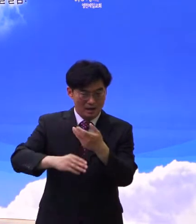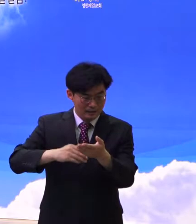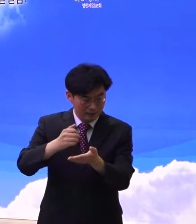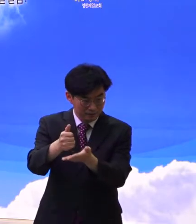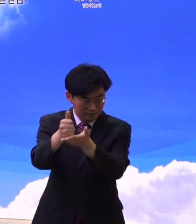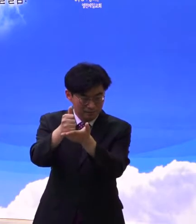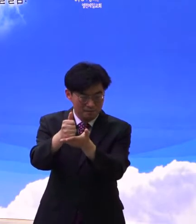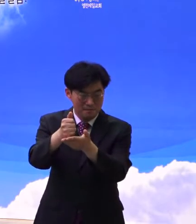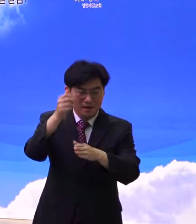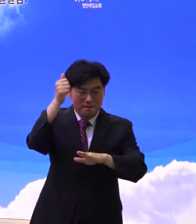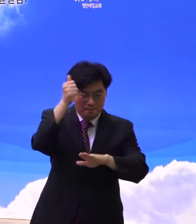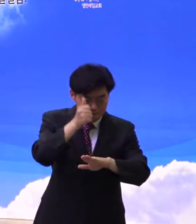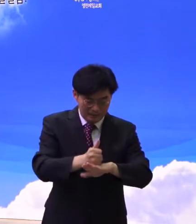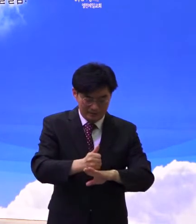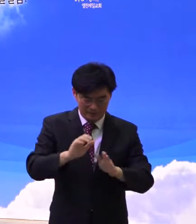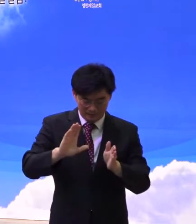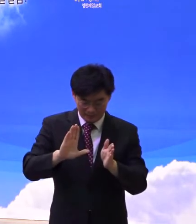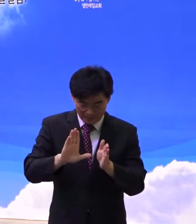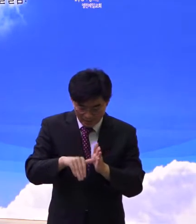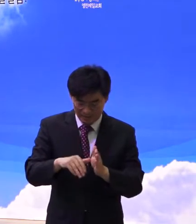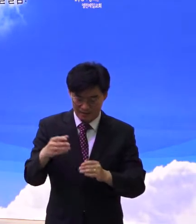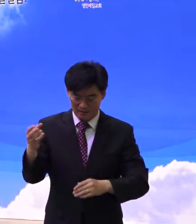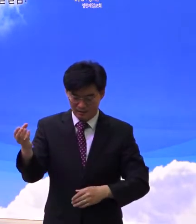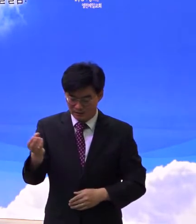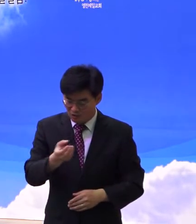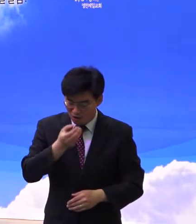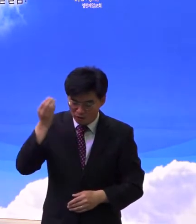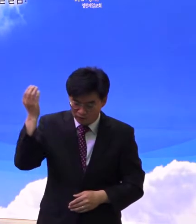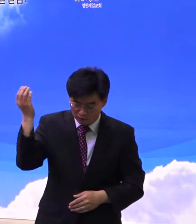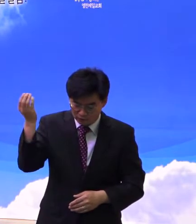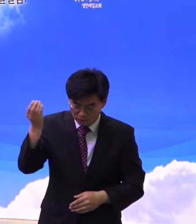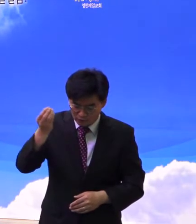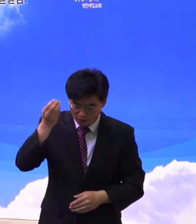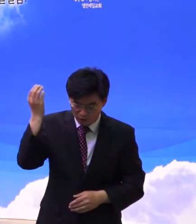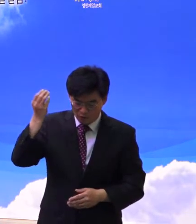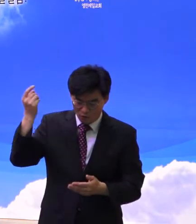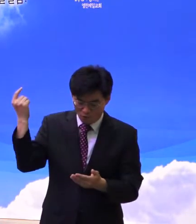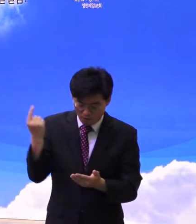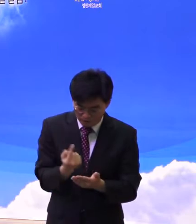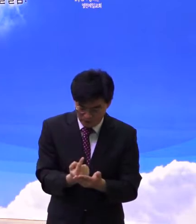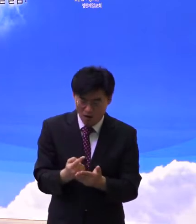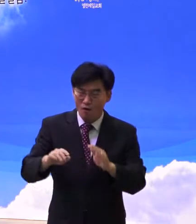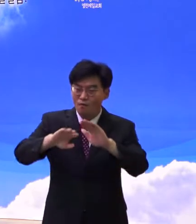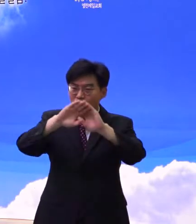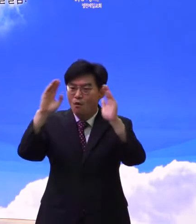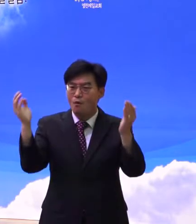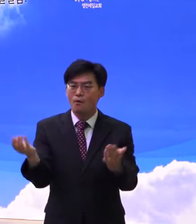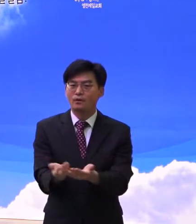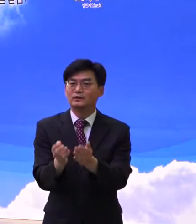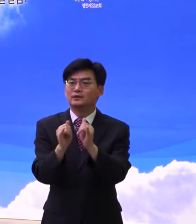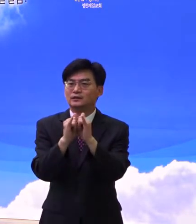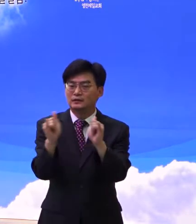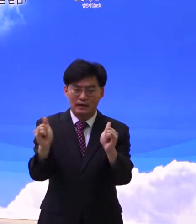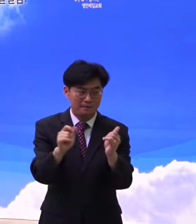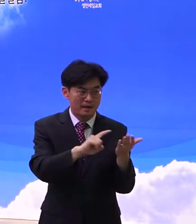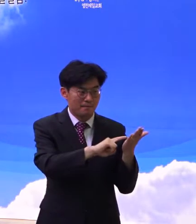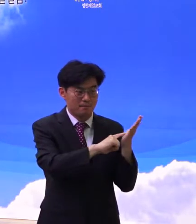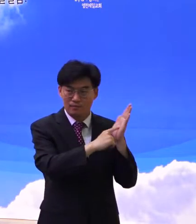때에 내 영을, 하나님의 성령을 만민에게 부어주리니 그때에 너희의 자녀들은 예언할